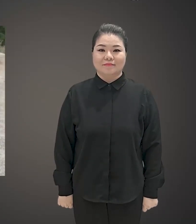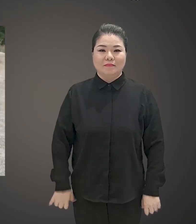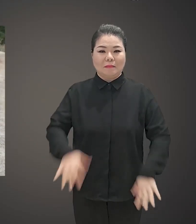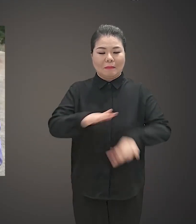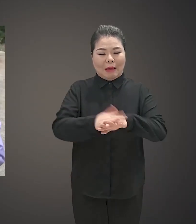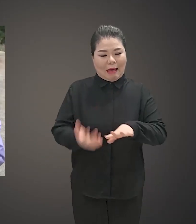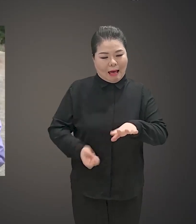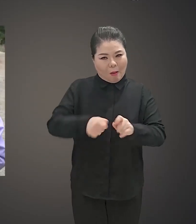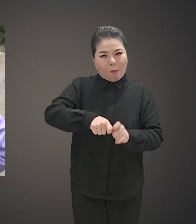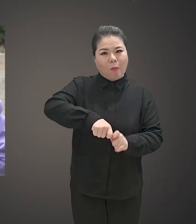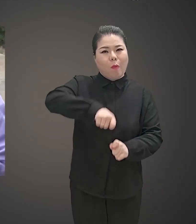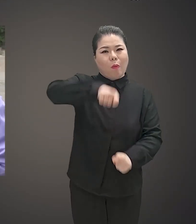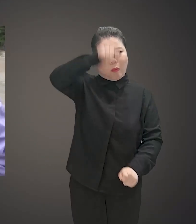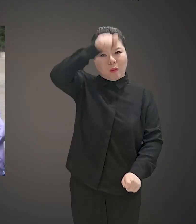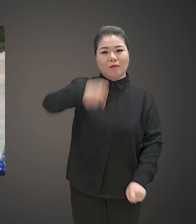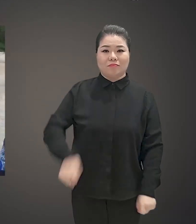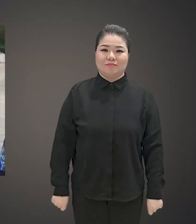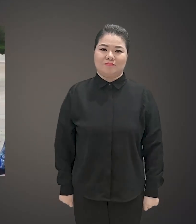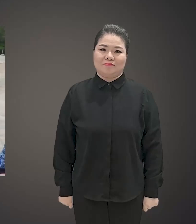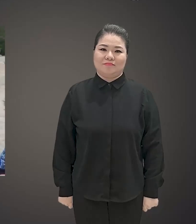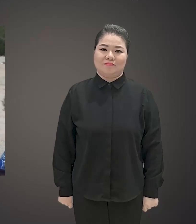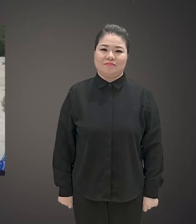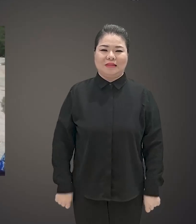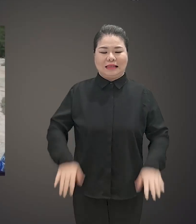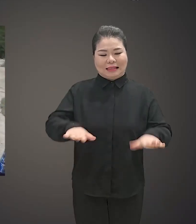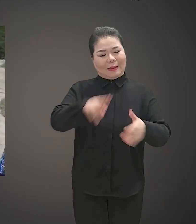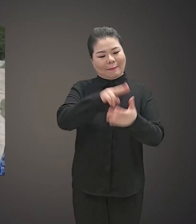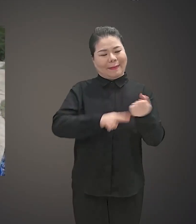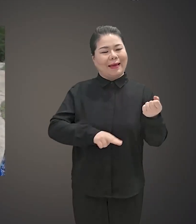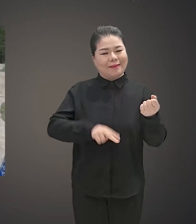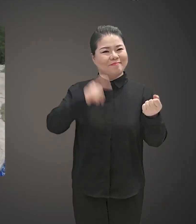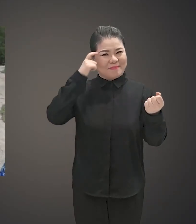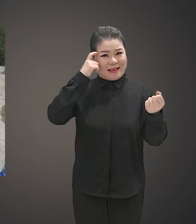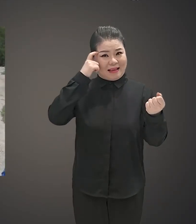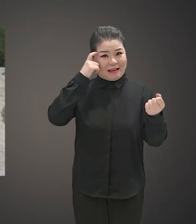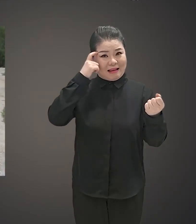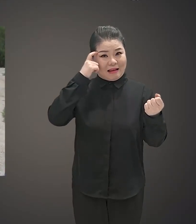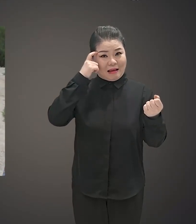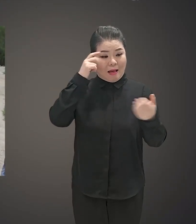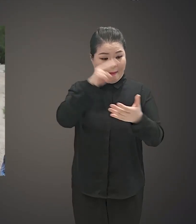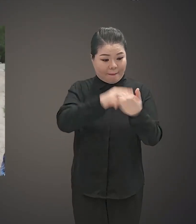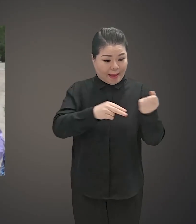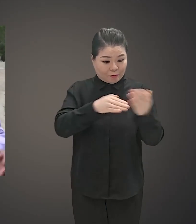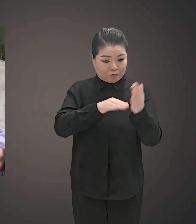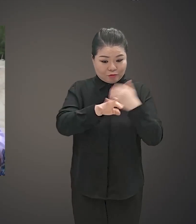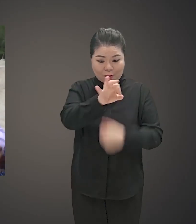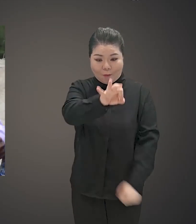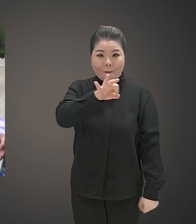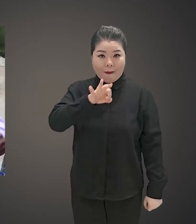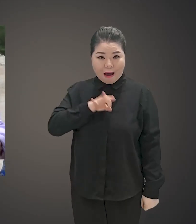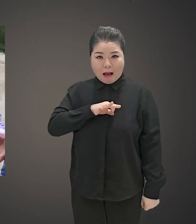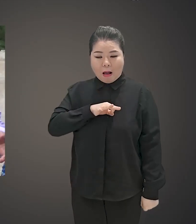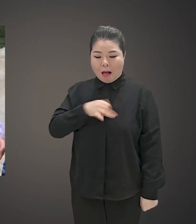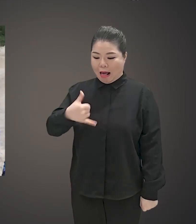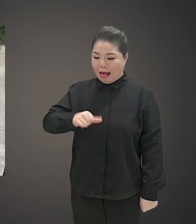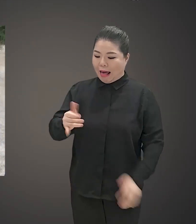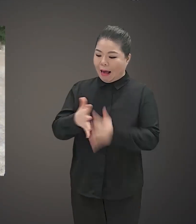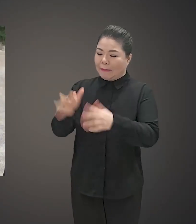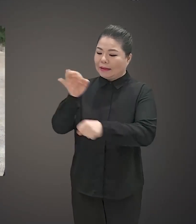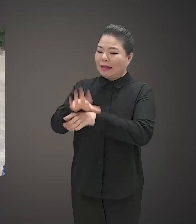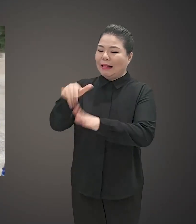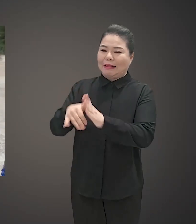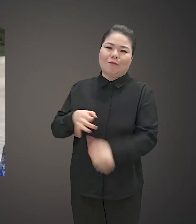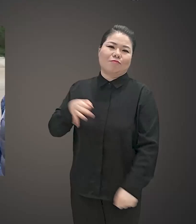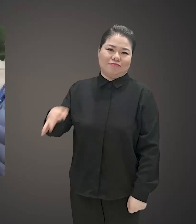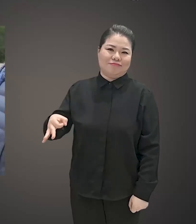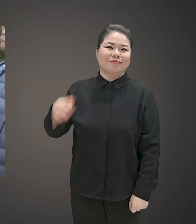알아요. 저는 돈 됐는데 그래 이건 이제 내가 팔아풀라 간다. 팔아가지고 지 아파트 하나 사는데 못해